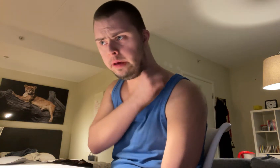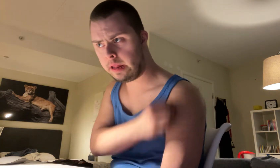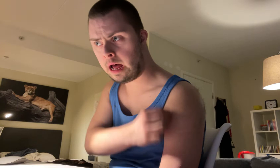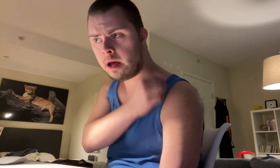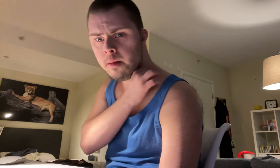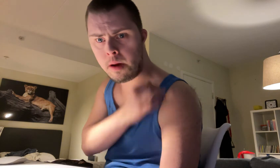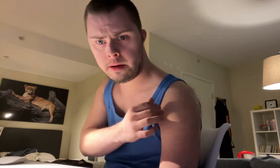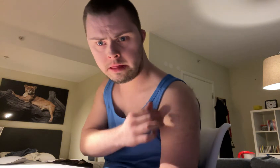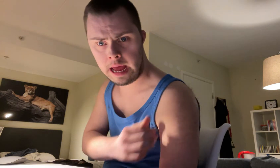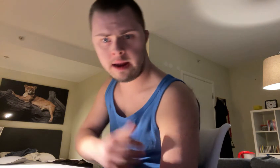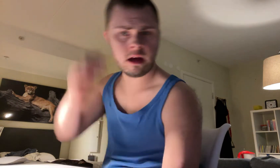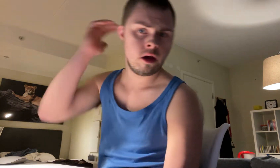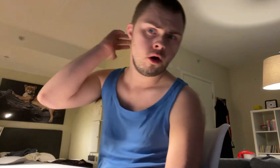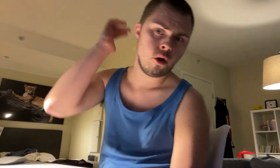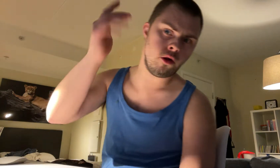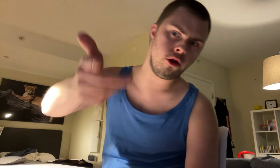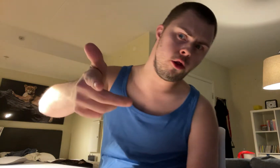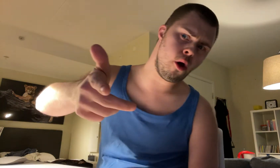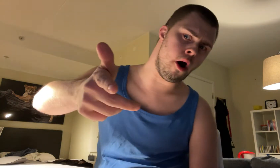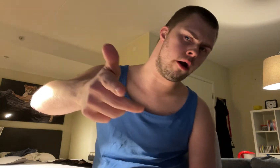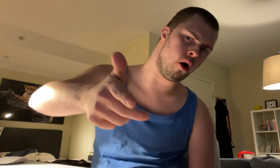prenumerera när man är snäll. Nu har jag